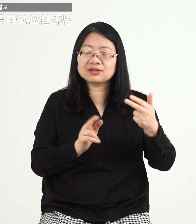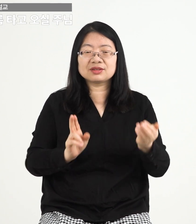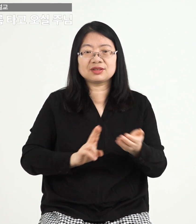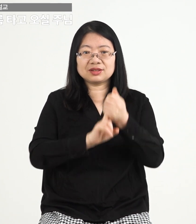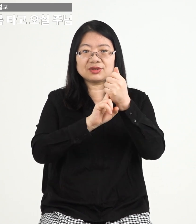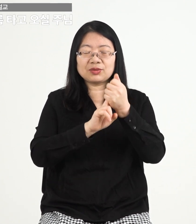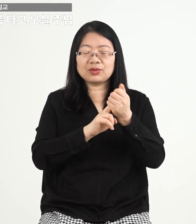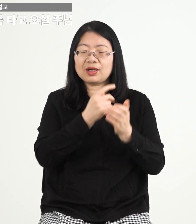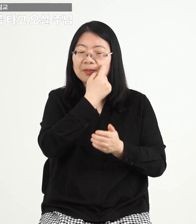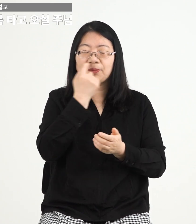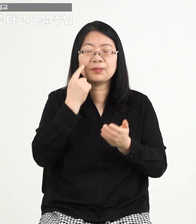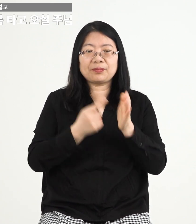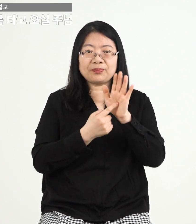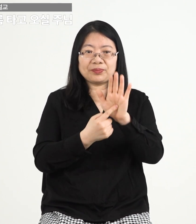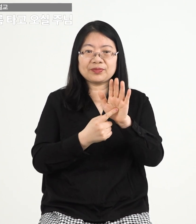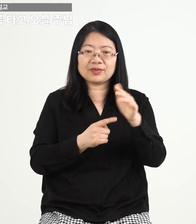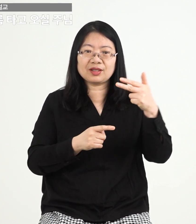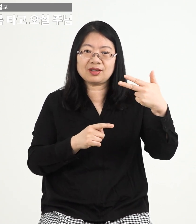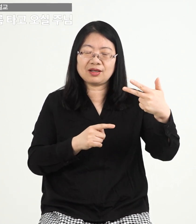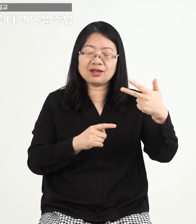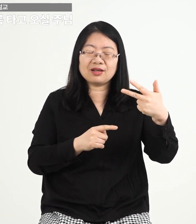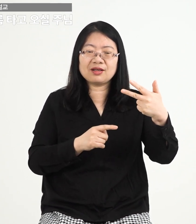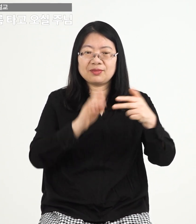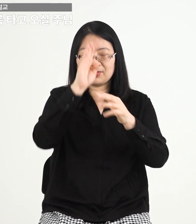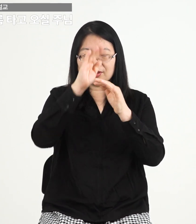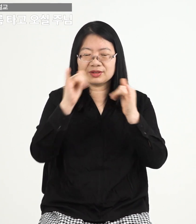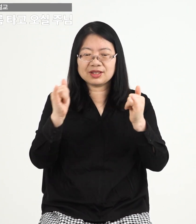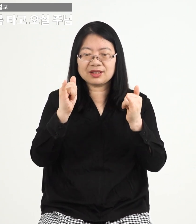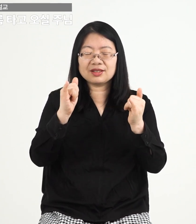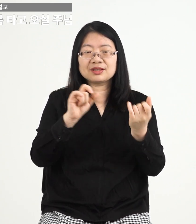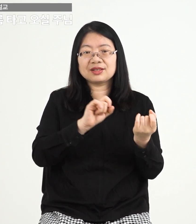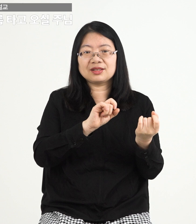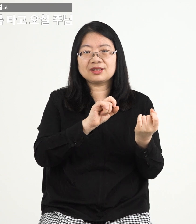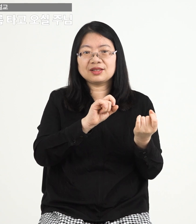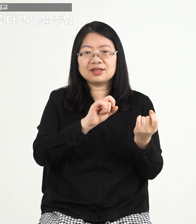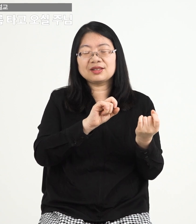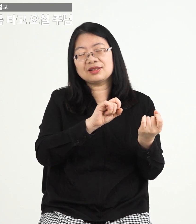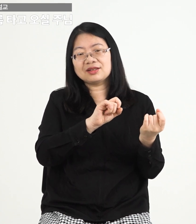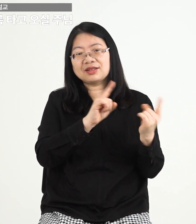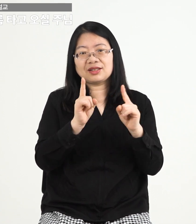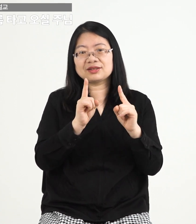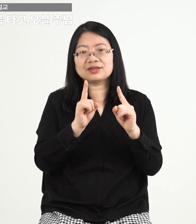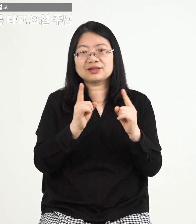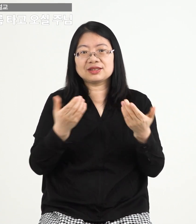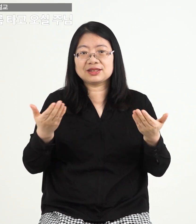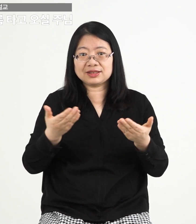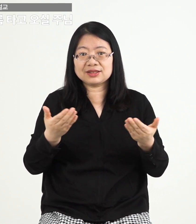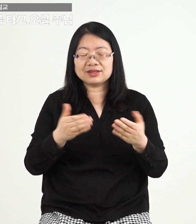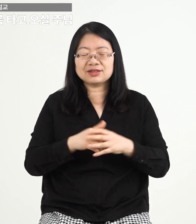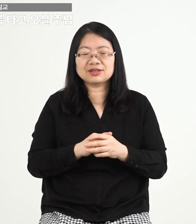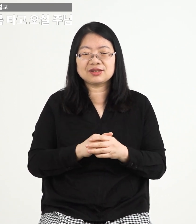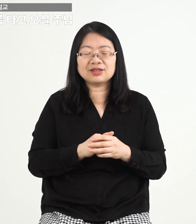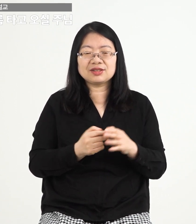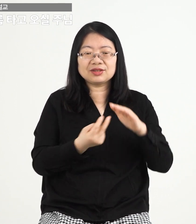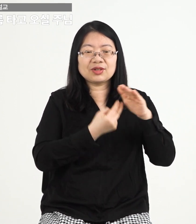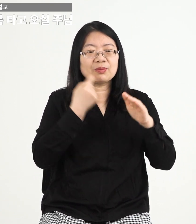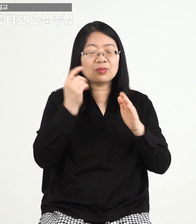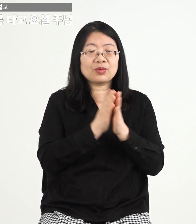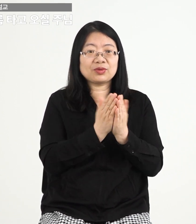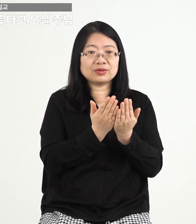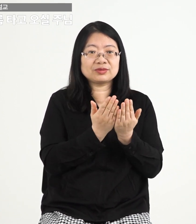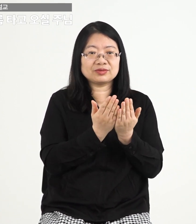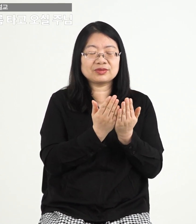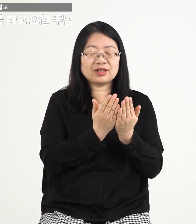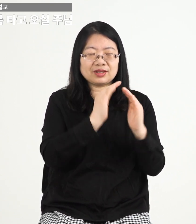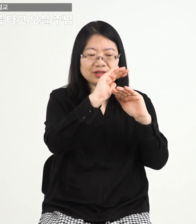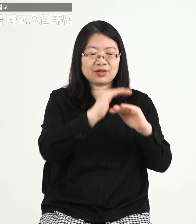기적, 표적, 7가지 병자를 일으키는 사건, 요한복음의 구성 패턴이죠. 근데